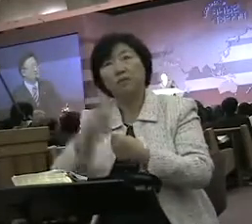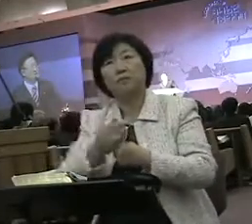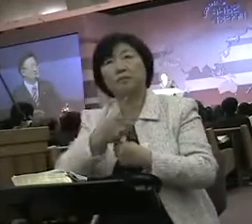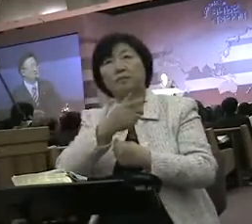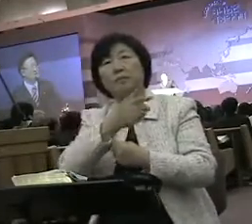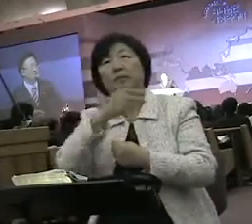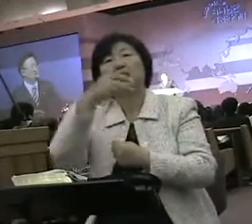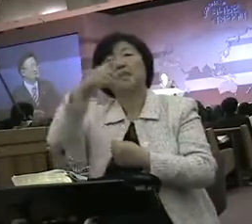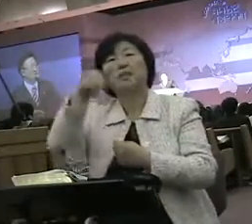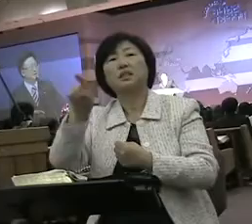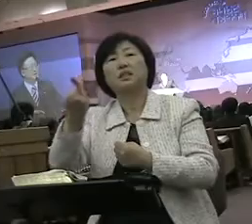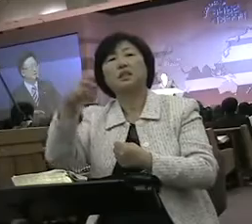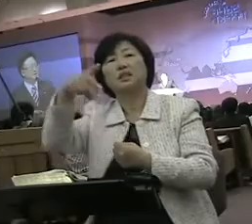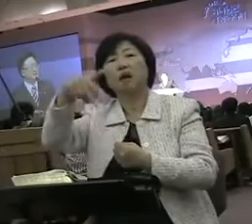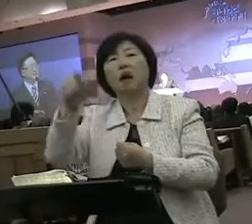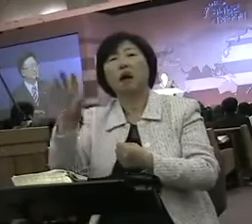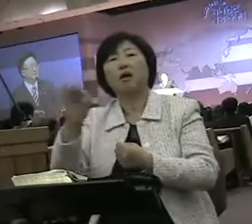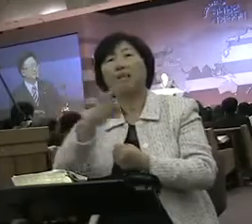때문에 그렇습니다.